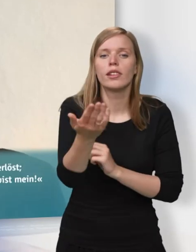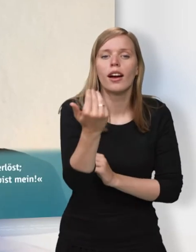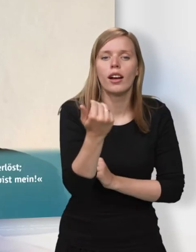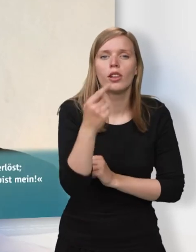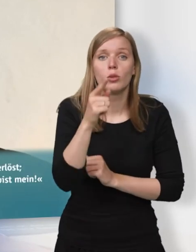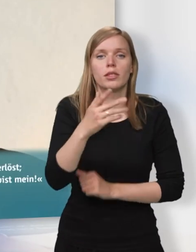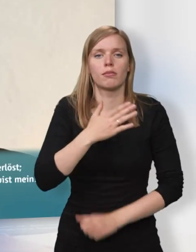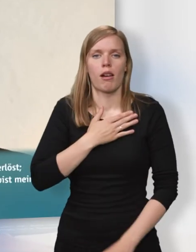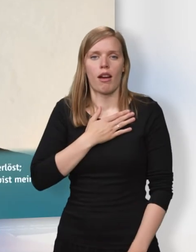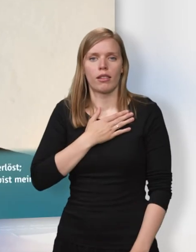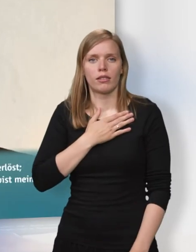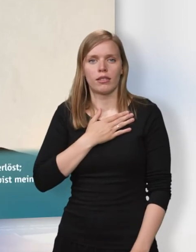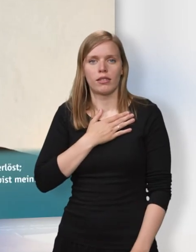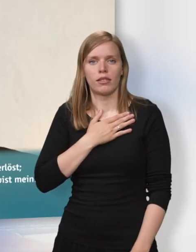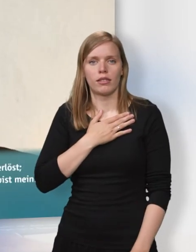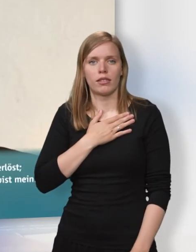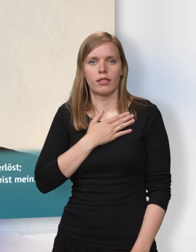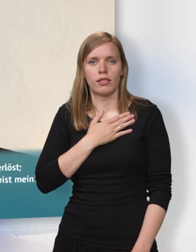bist mein.